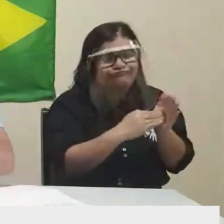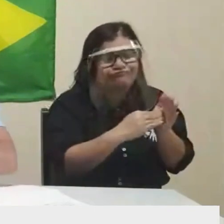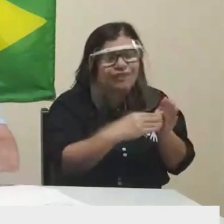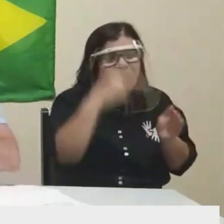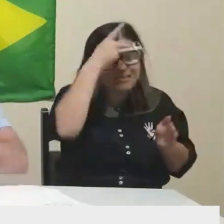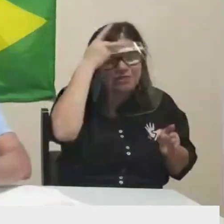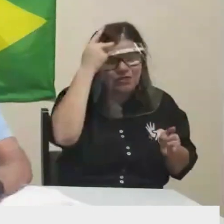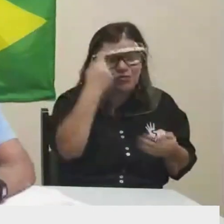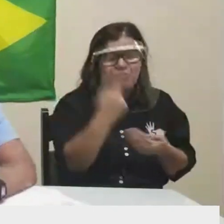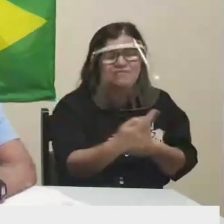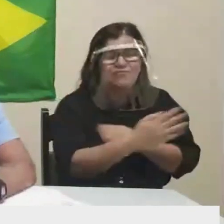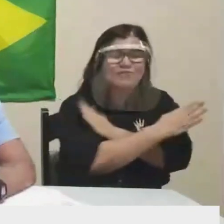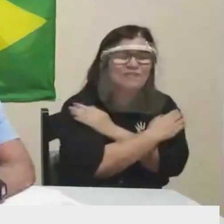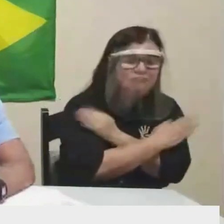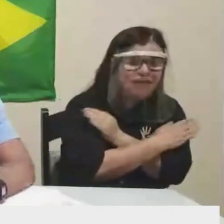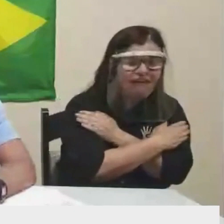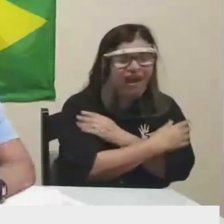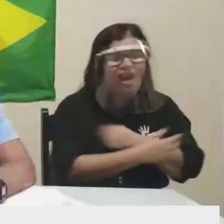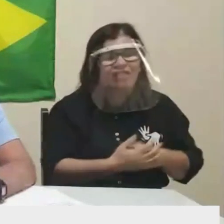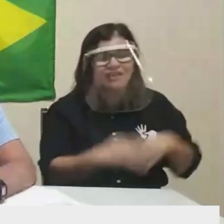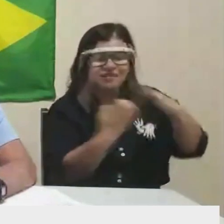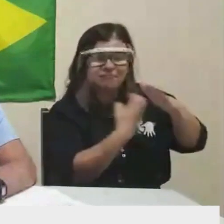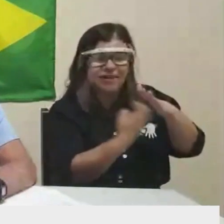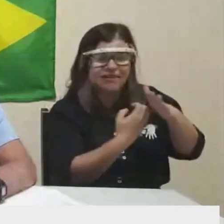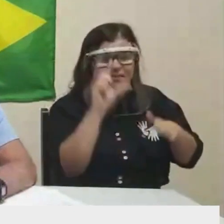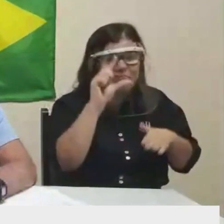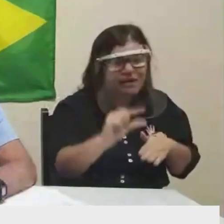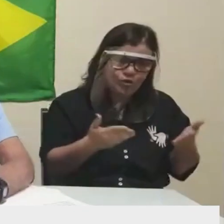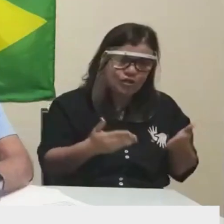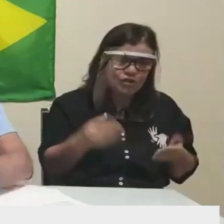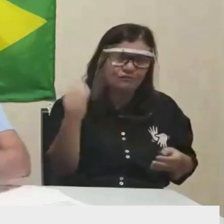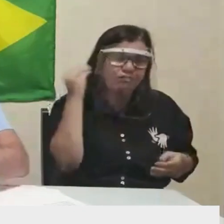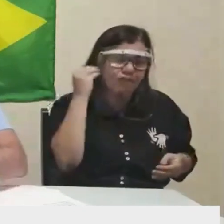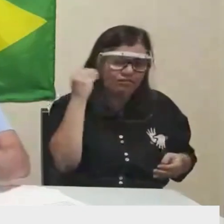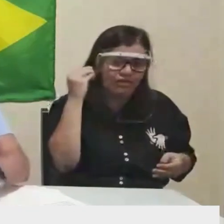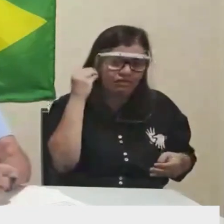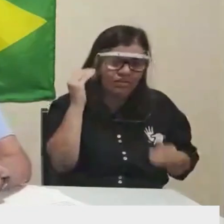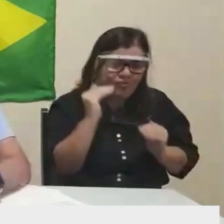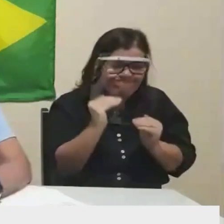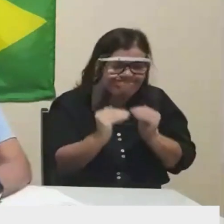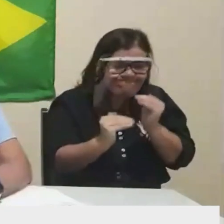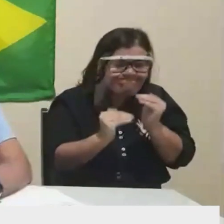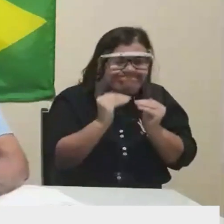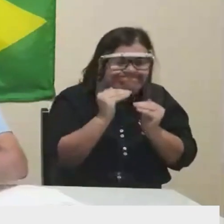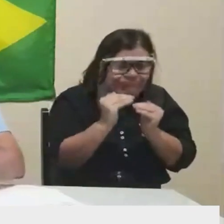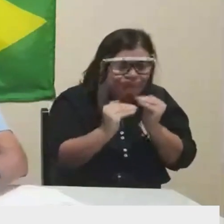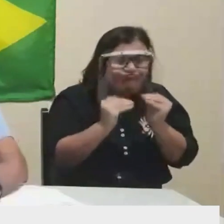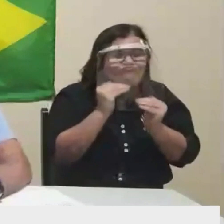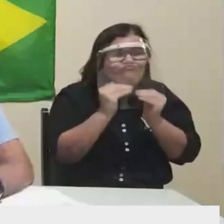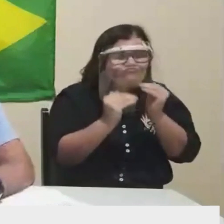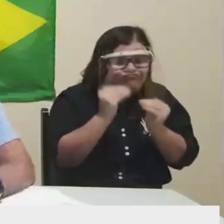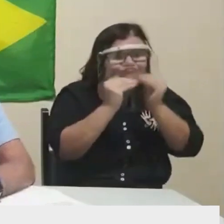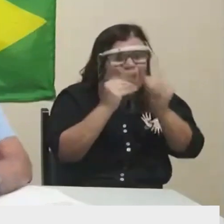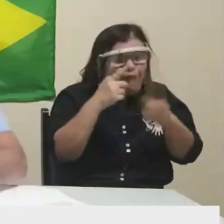os informais então foram os primeiros duramente atingidos, manter a economia cada vez mais viva e que ela